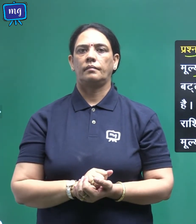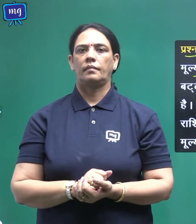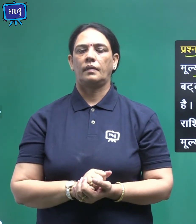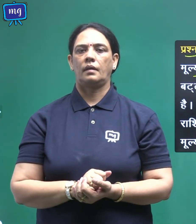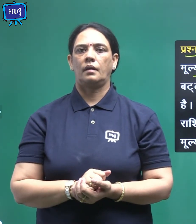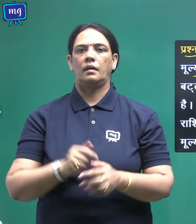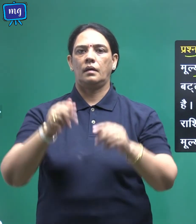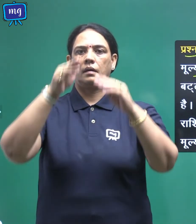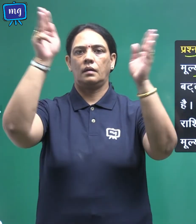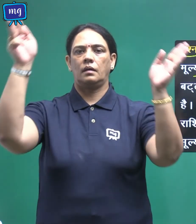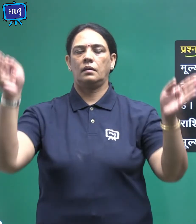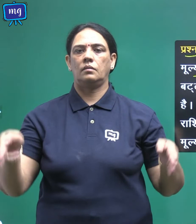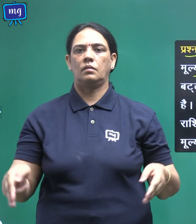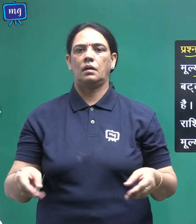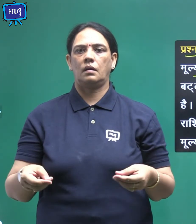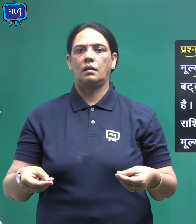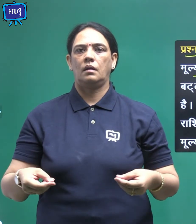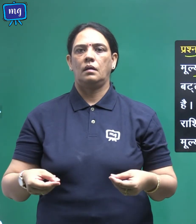सेल में